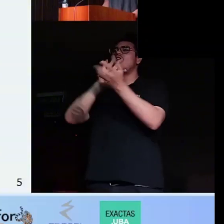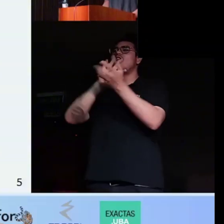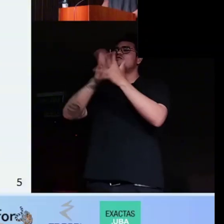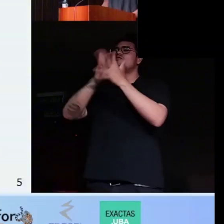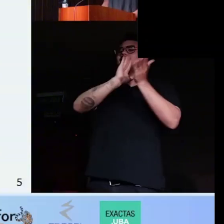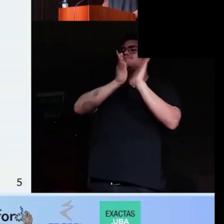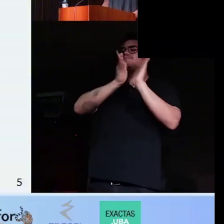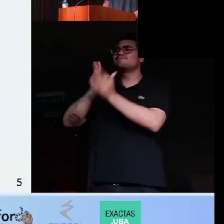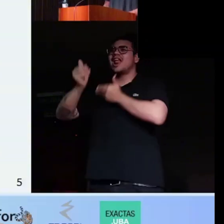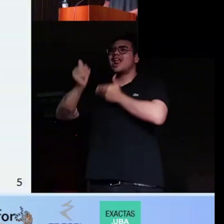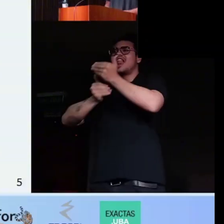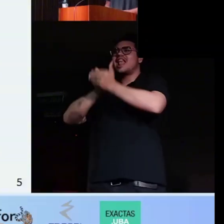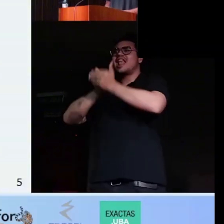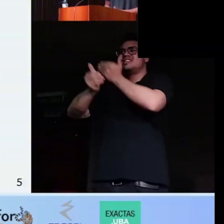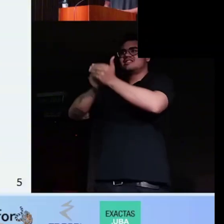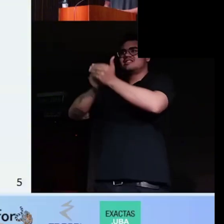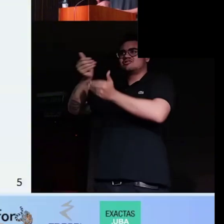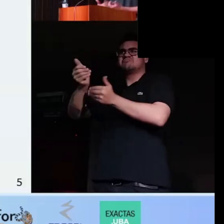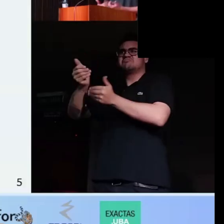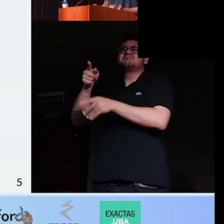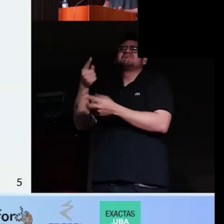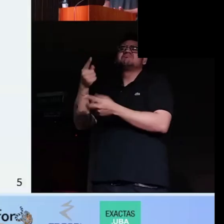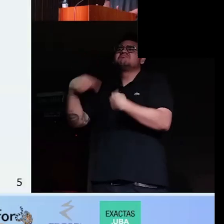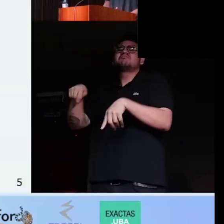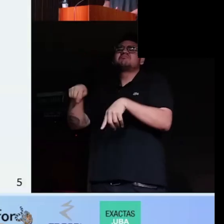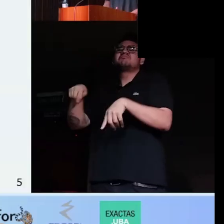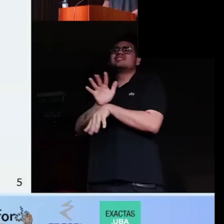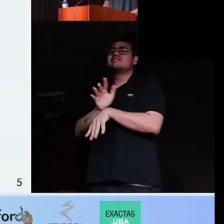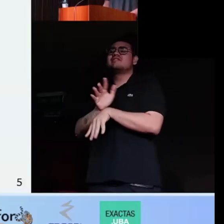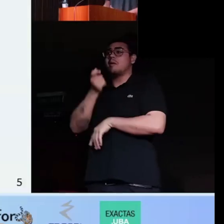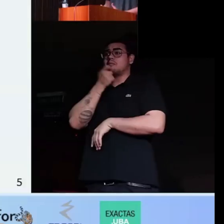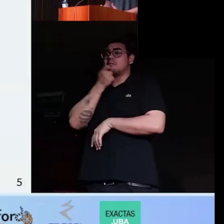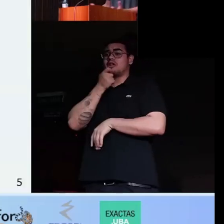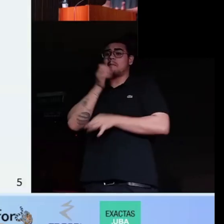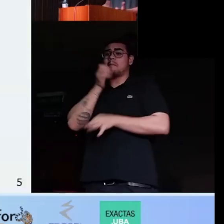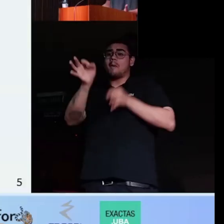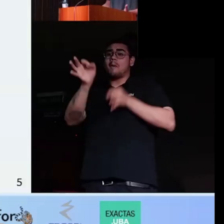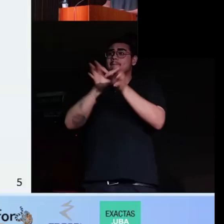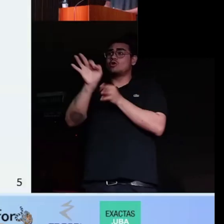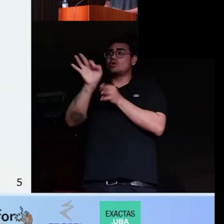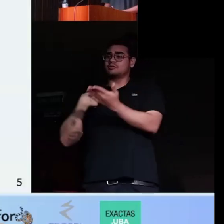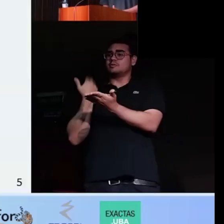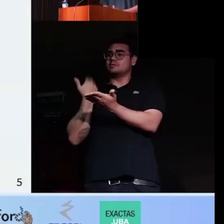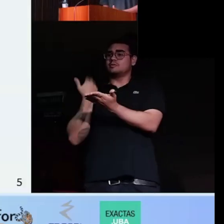de la materia es proponer un proyecto para su aprobación.